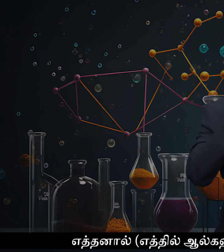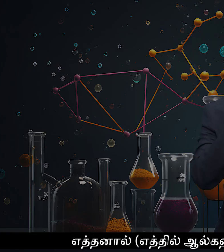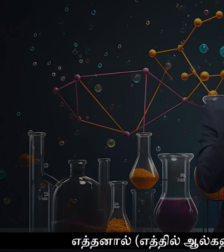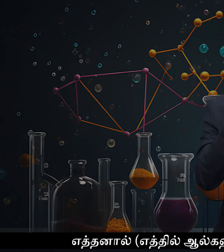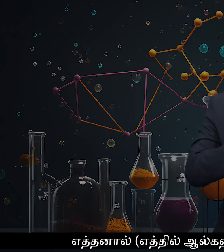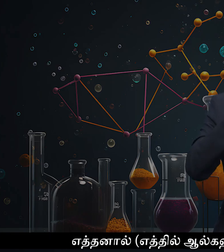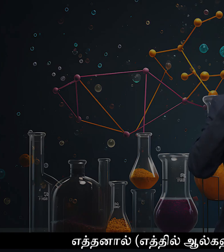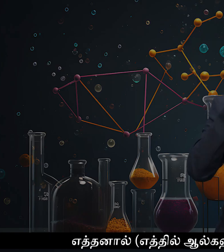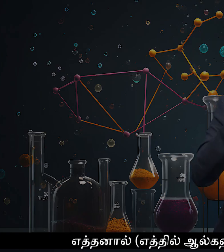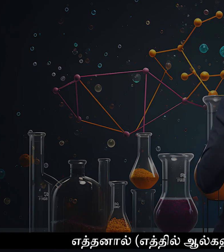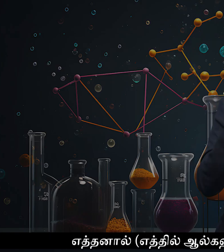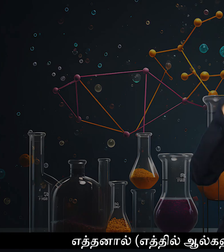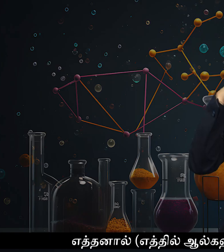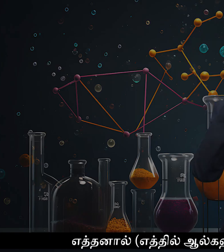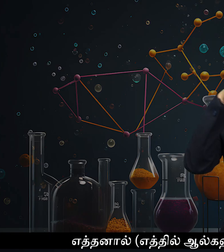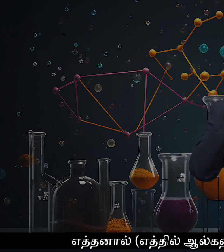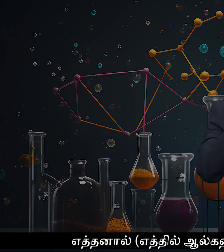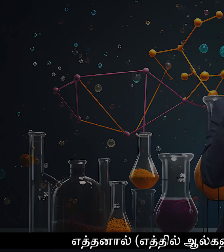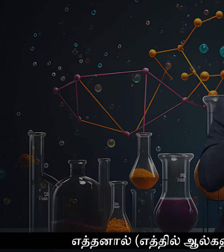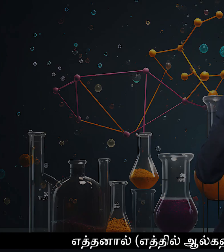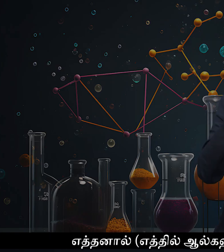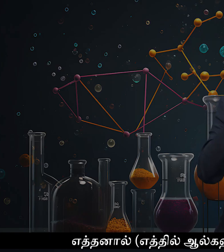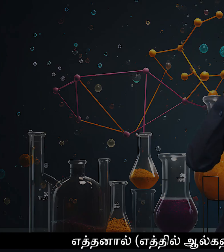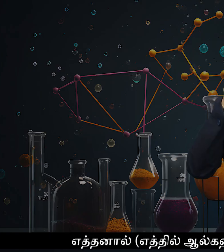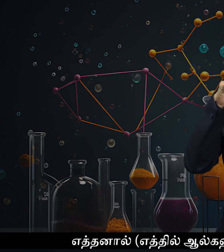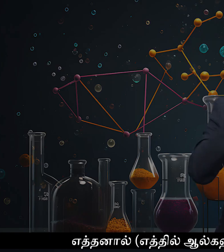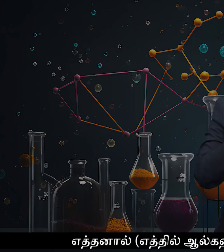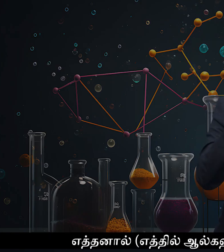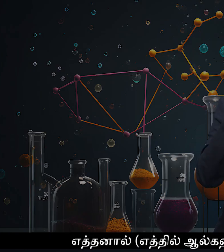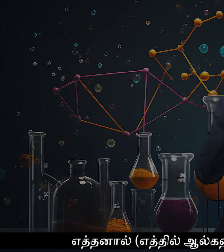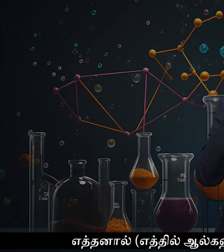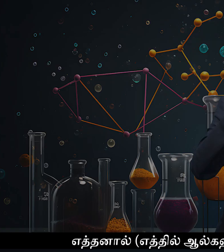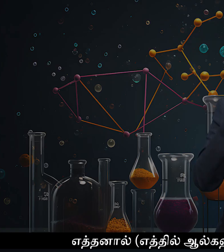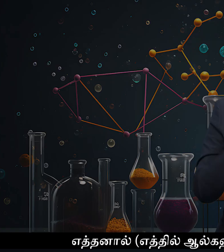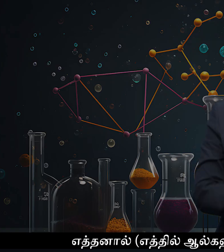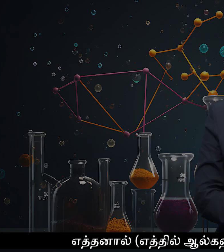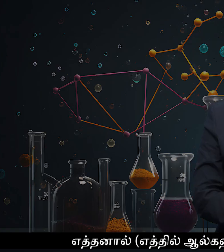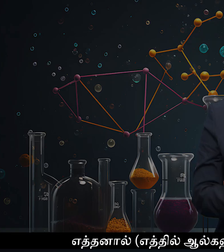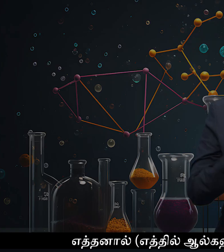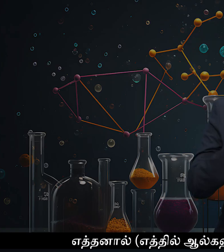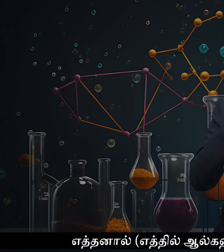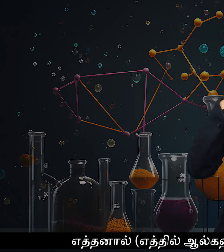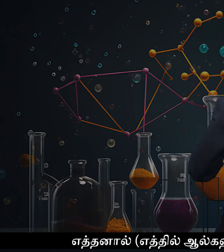எத்தனால், அதாவது எத்தில் ஆல்கஹால் மற்றும் எத்தனாயிக் அமிலம்,